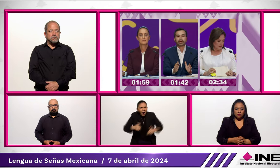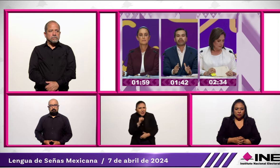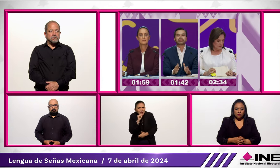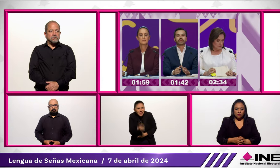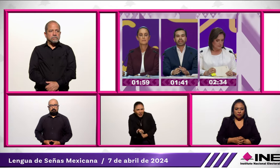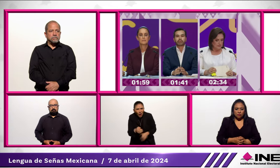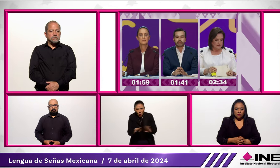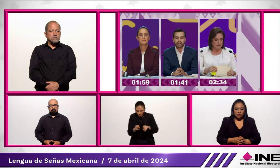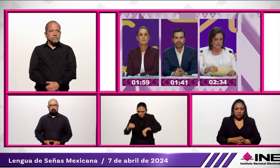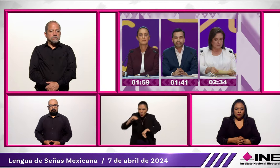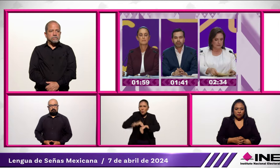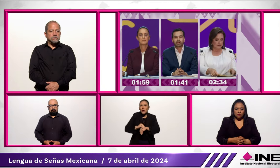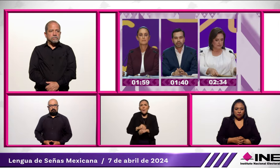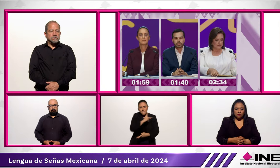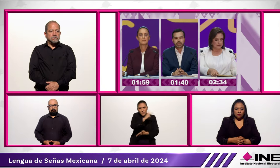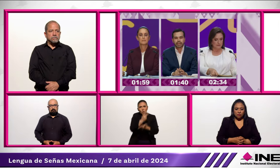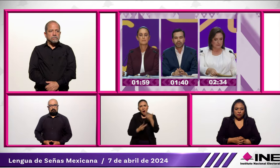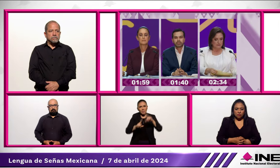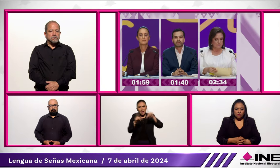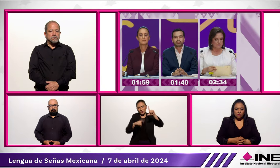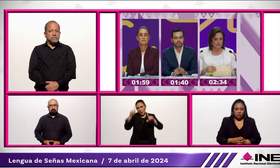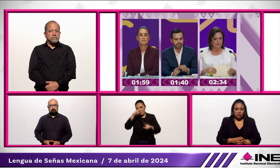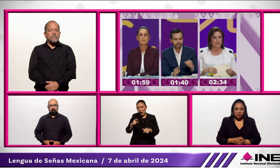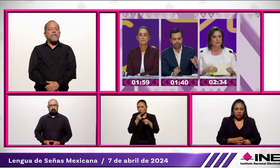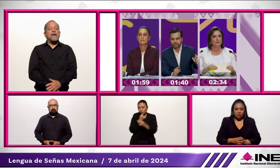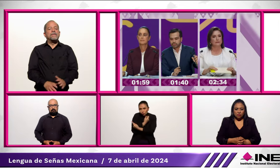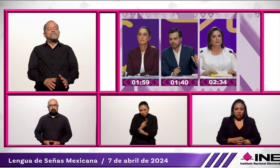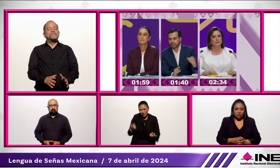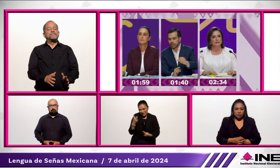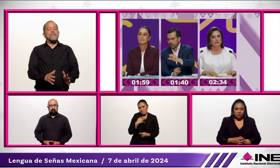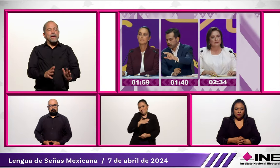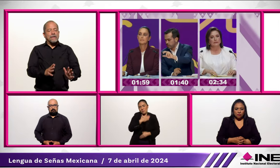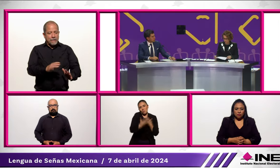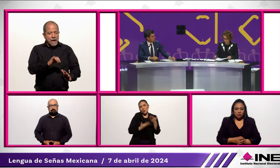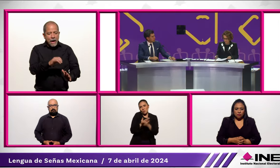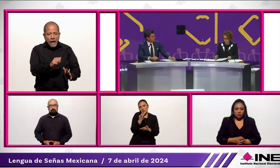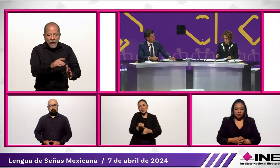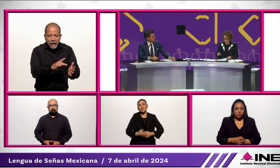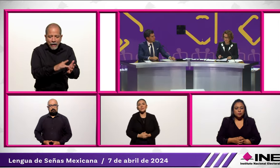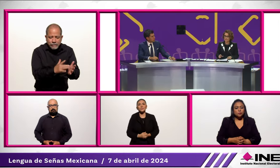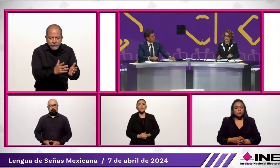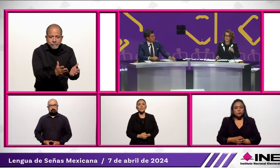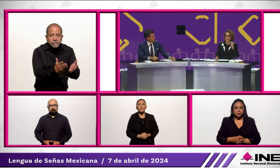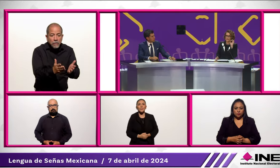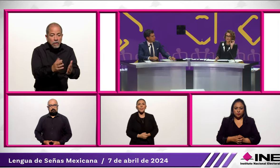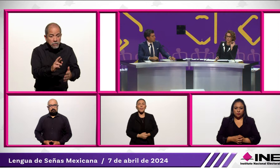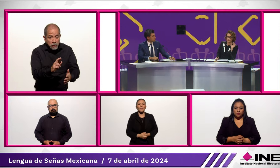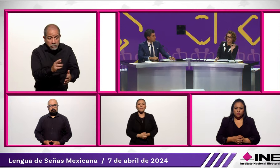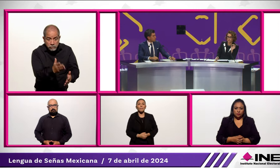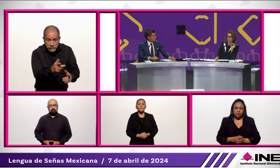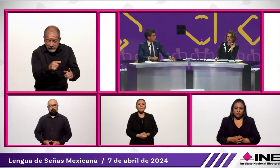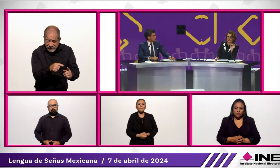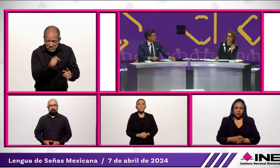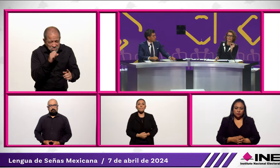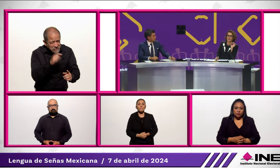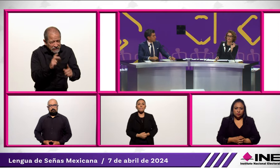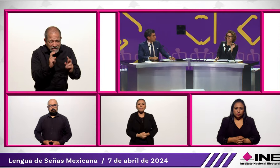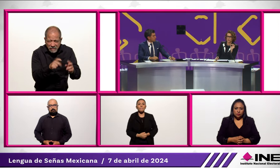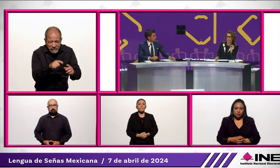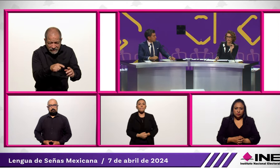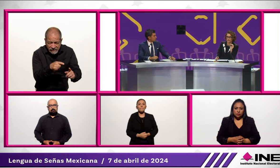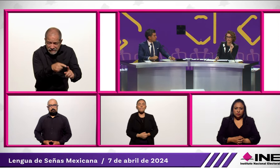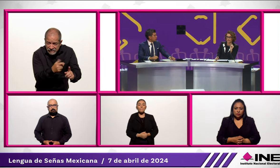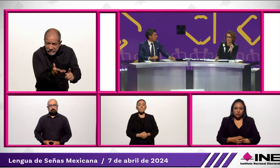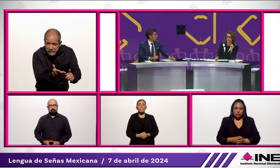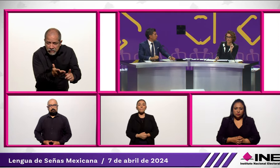con un programa nacional de primera infancia como el que hemos planteado. Gracias, candidato. Candidata Xochitl Gálvez, sobre este tema, ¿cómo hacer que